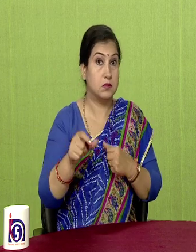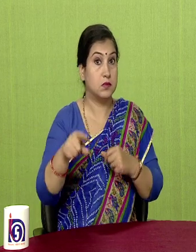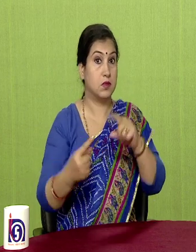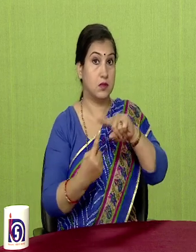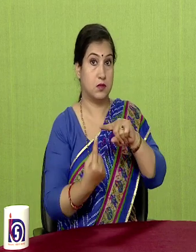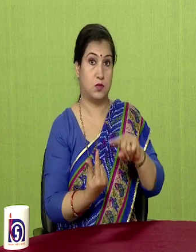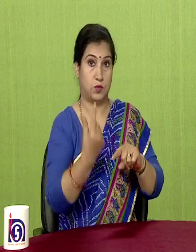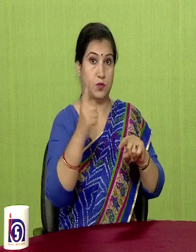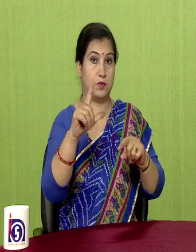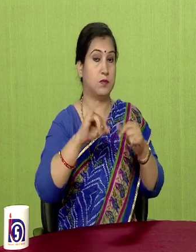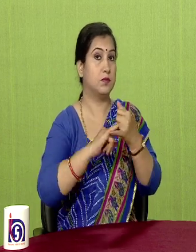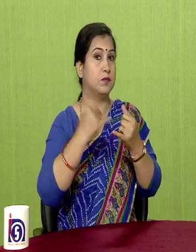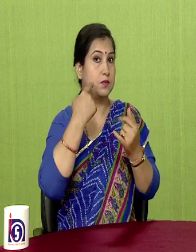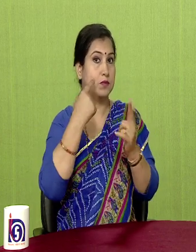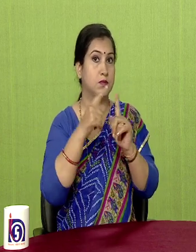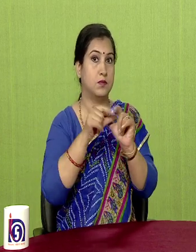के शिल्प सौंदर्य पर आधारित है।